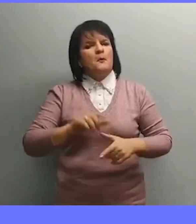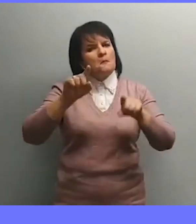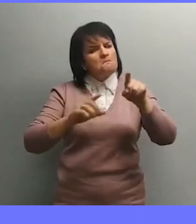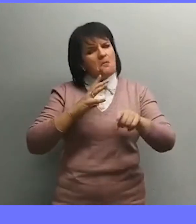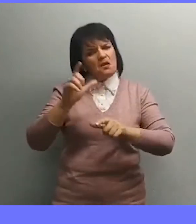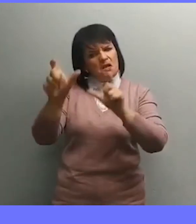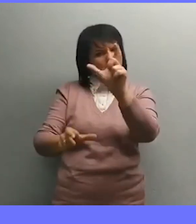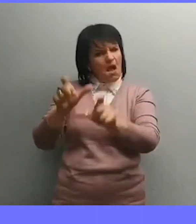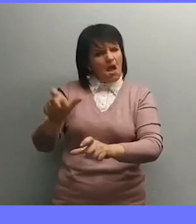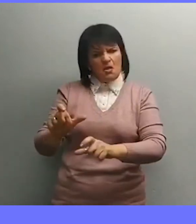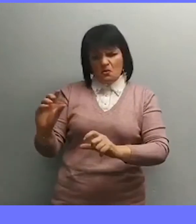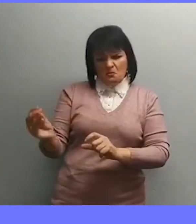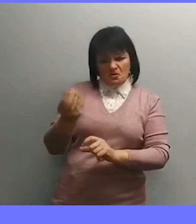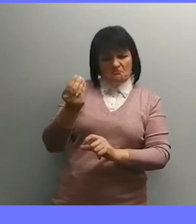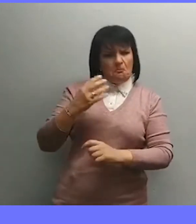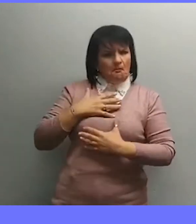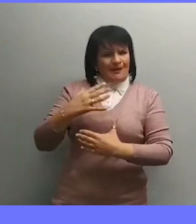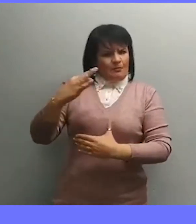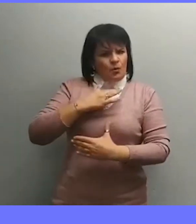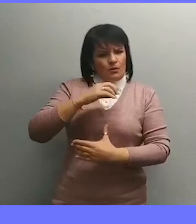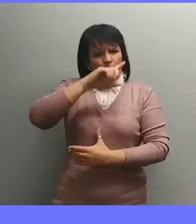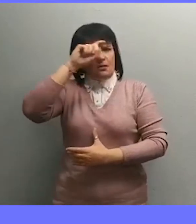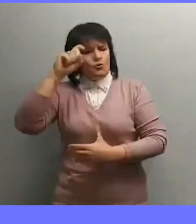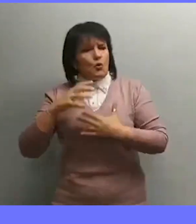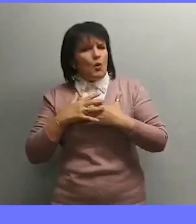τα χέρια μας με ακολούχο διάλειμμα ή νερό και σαπούνι.